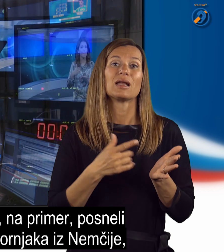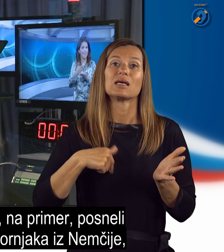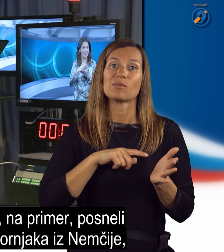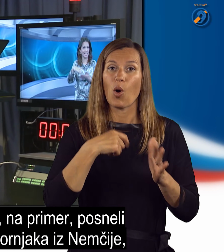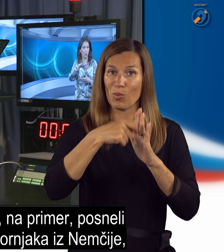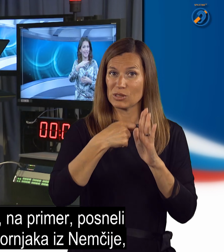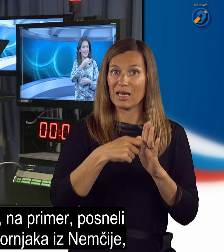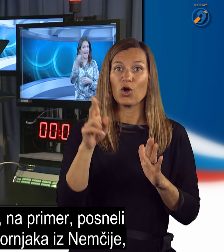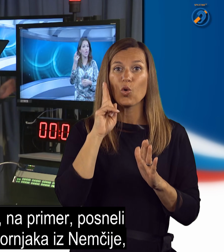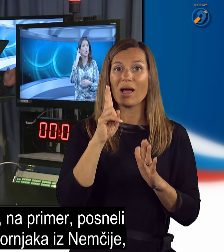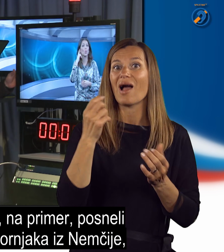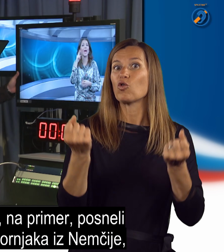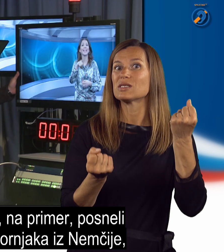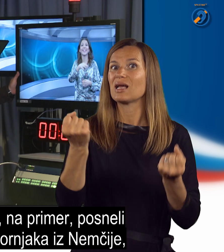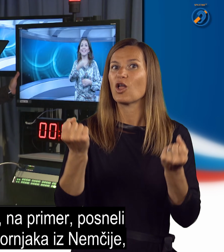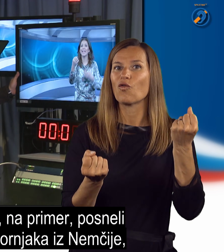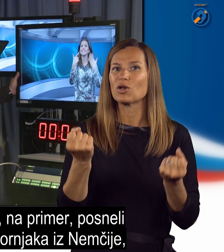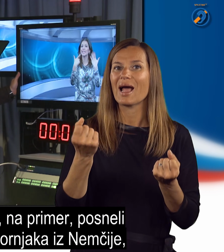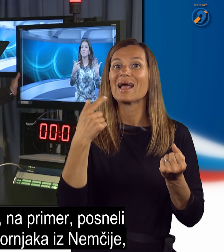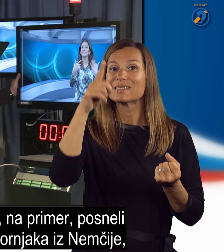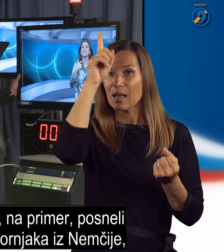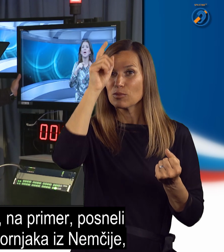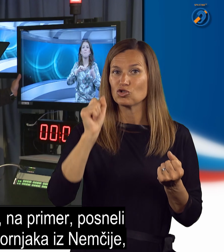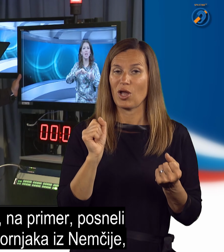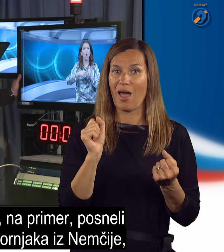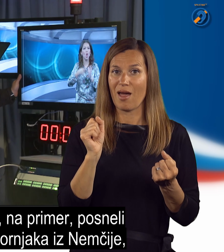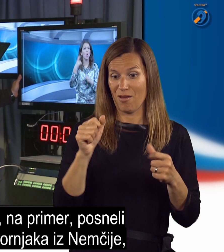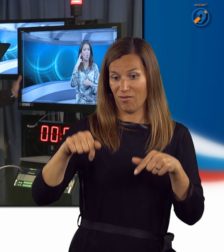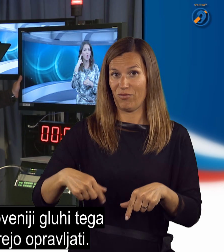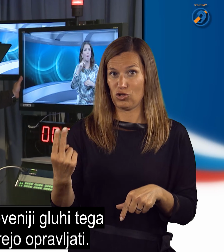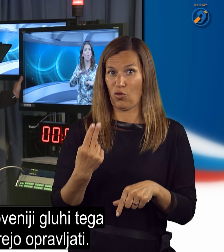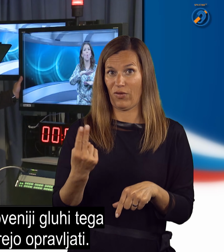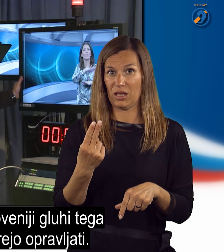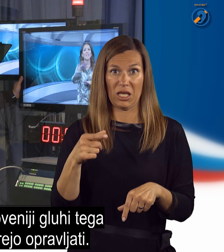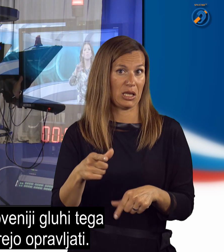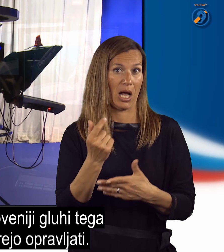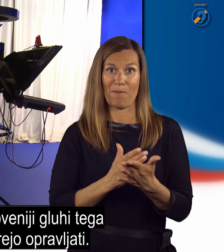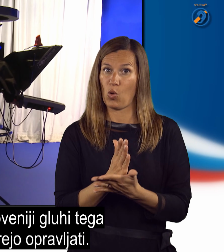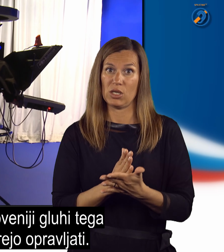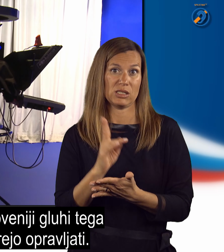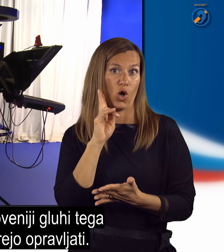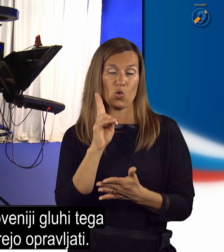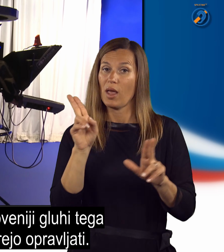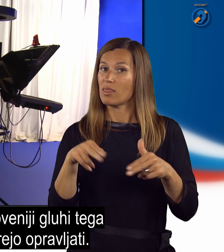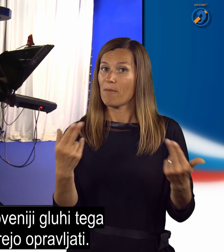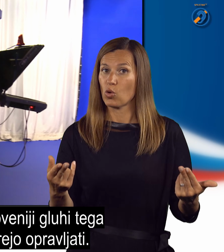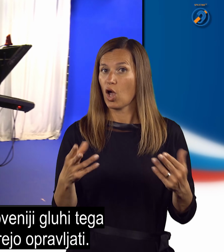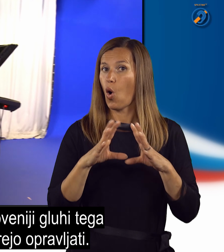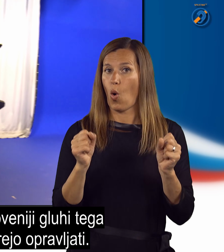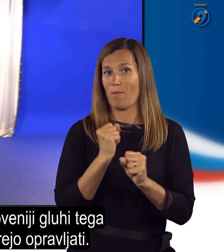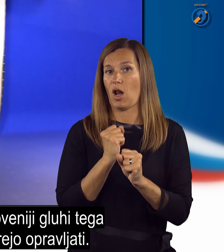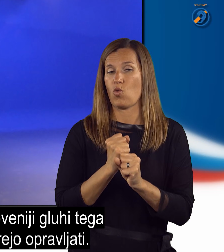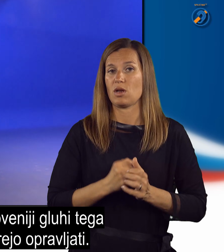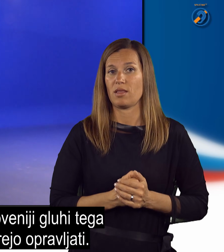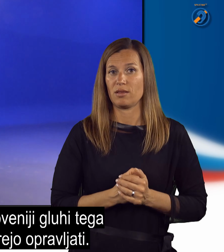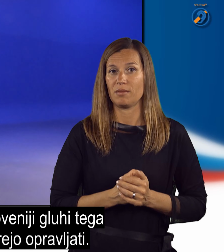povem, da na primer smo posneli gluhega voznika tovornjaka iz Nemčije, medtem ko v Sloveniji tega poklica